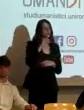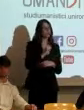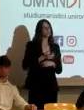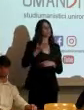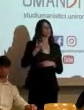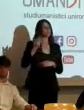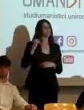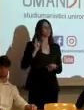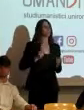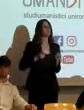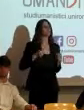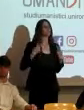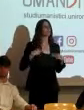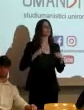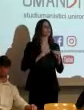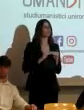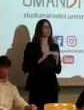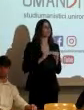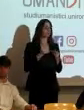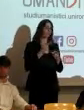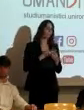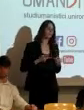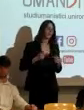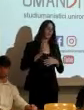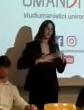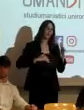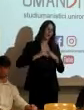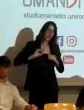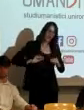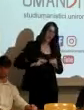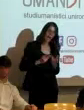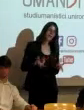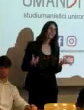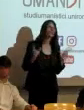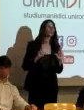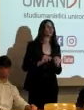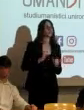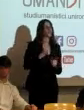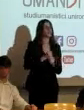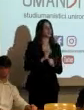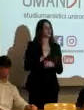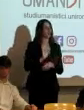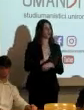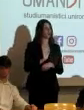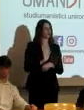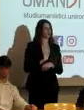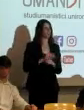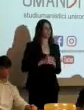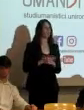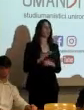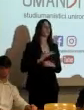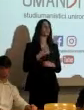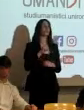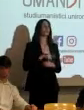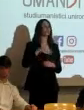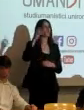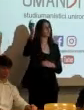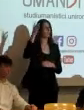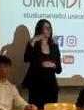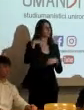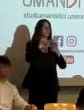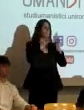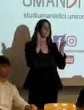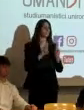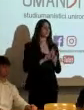e quindi il contesto laziale del centro Italia, ma abbiamo anche un respiro internazionale molto forte, e quindi chi